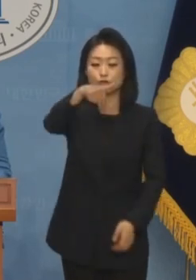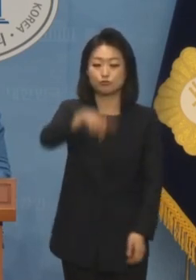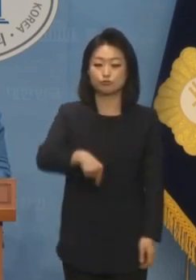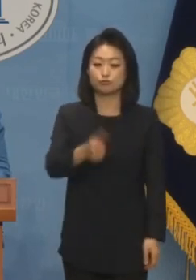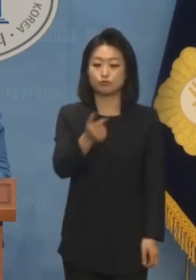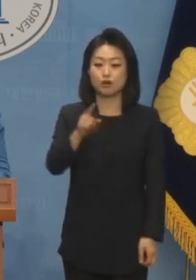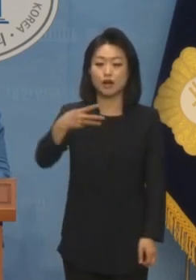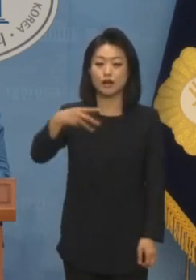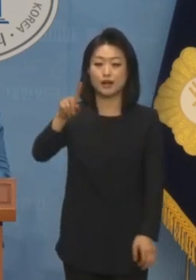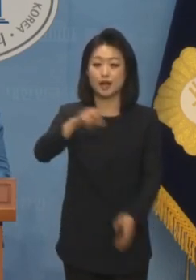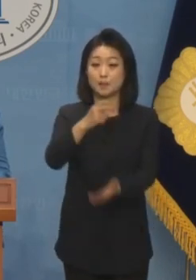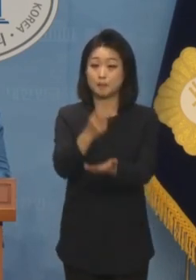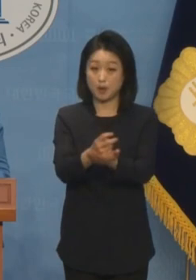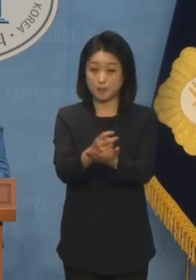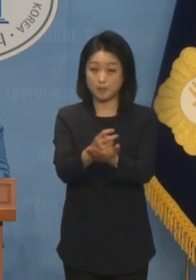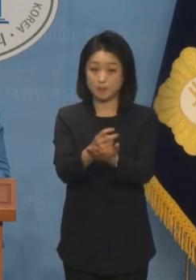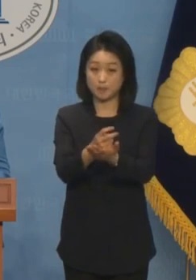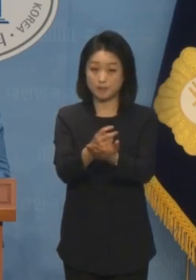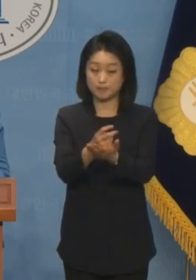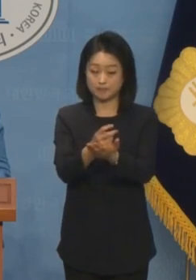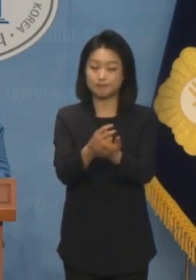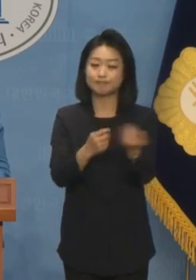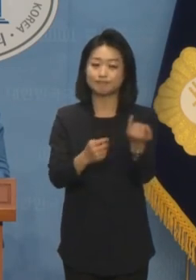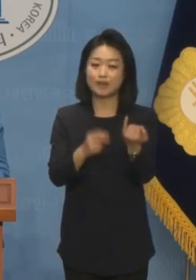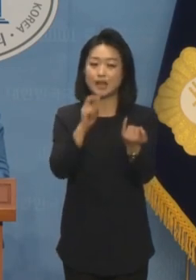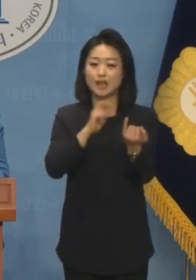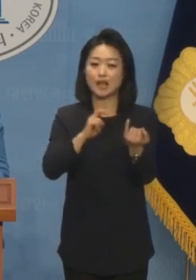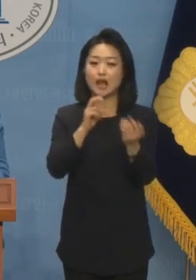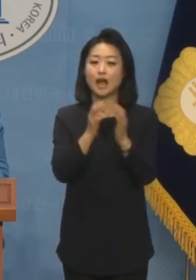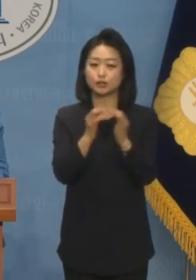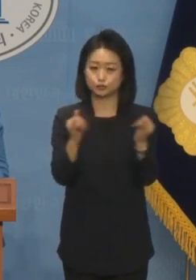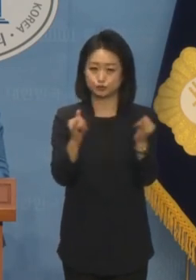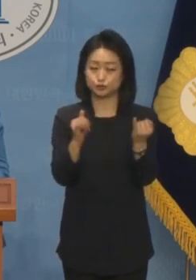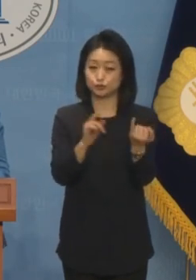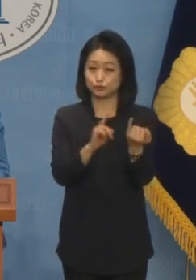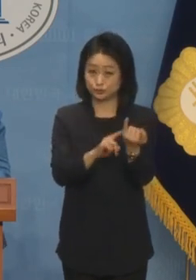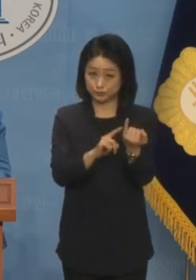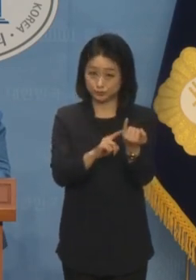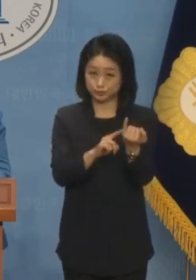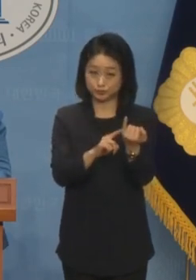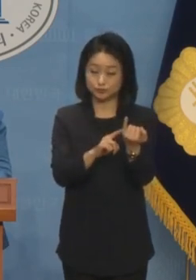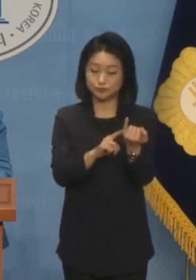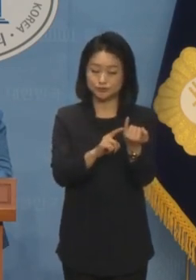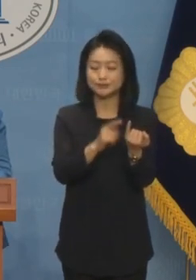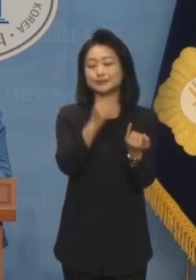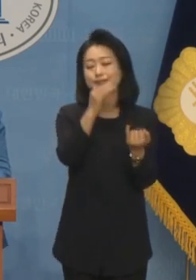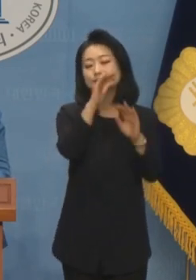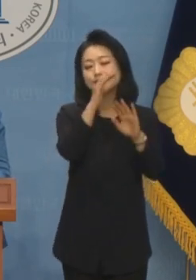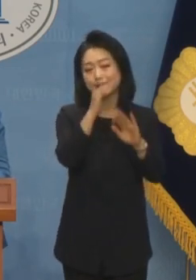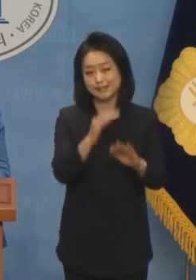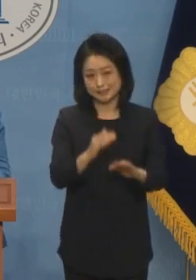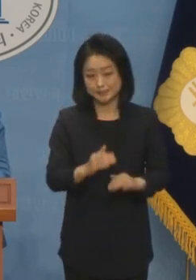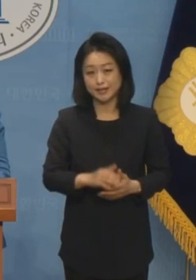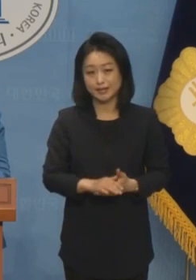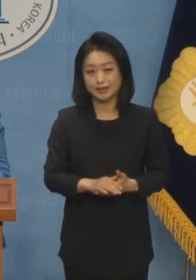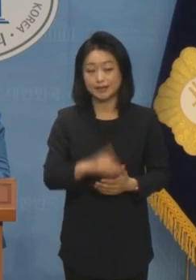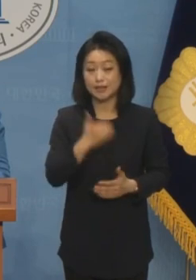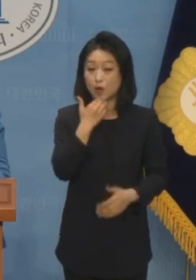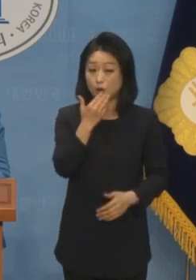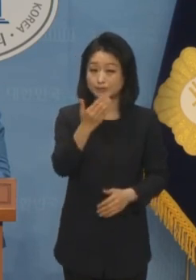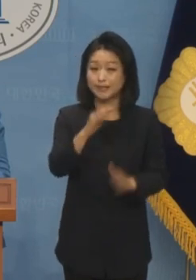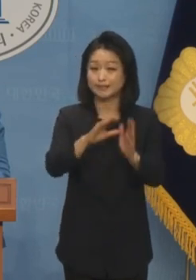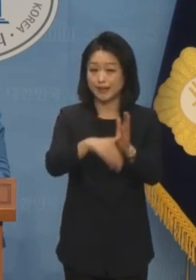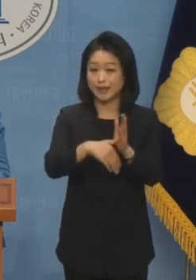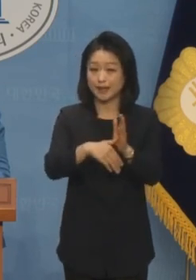구하라법은 고 구하라, 가수 구하라 양의 이야기입니다. 구하라는 9살